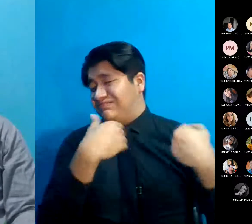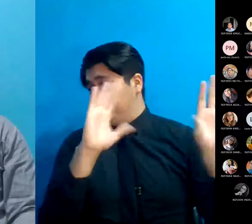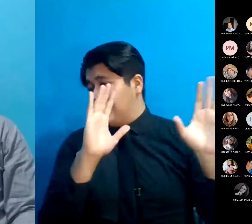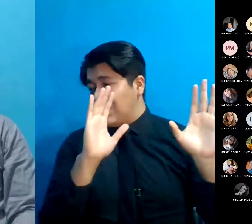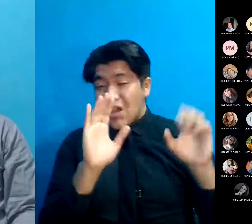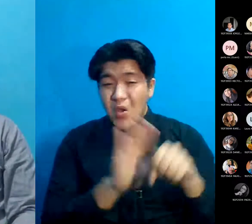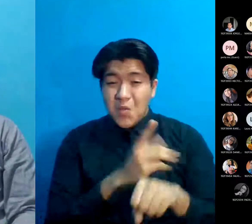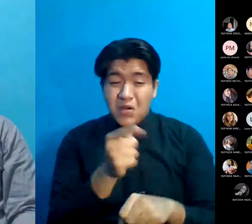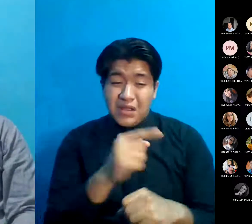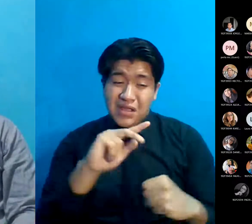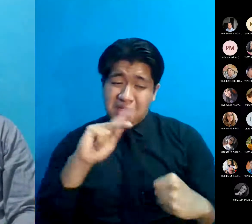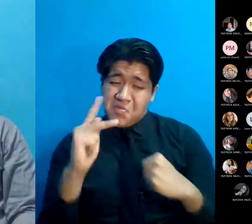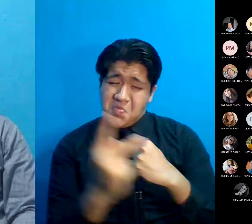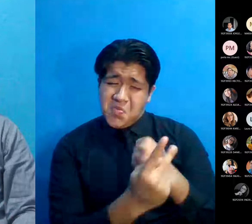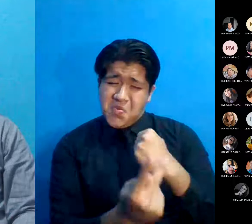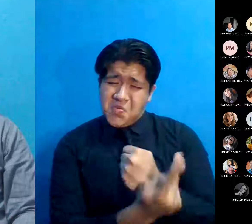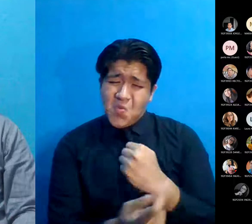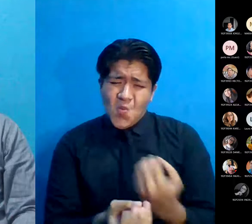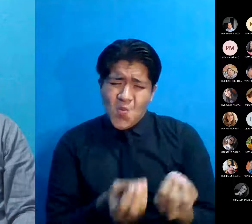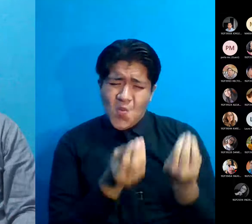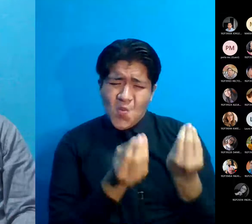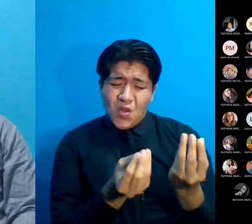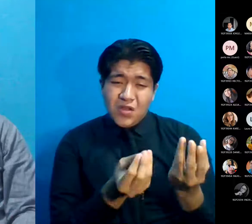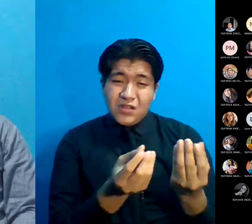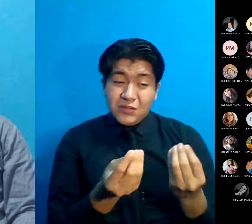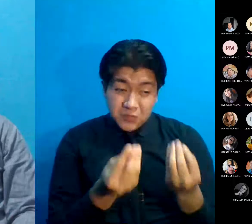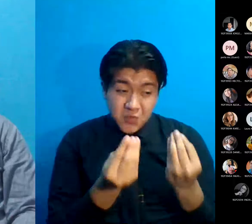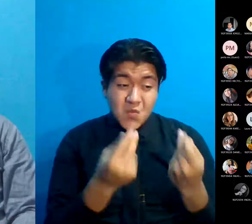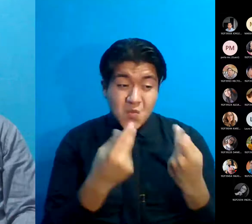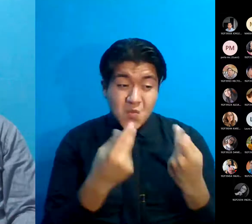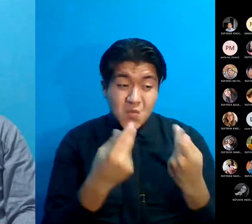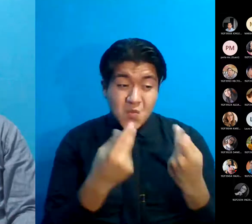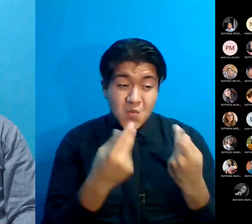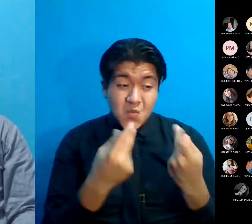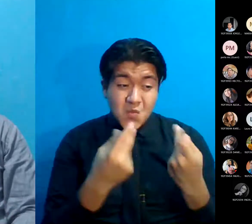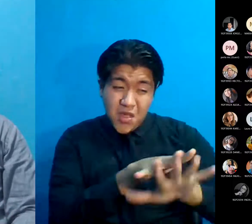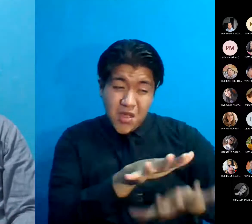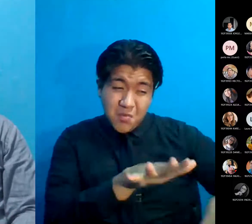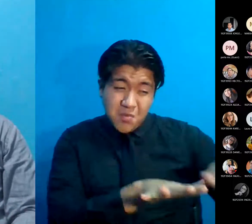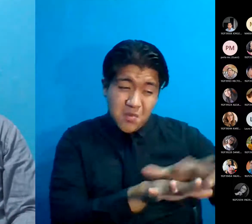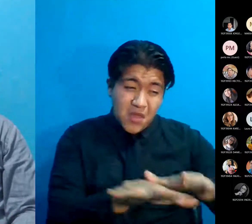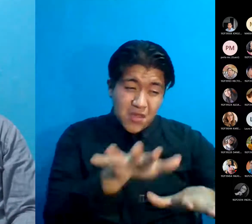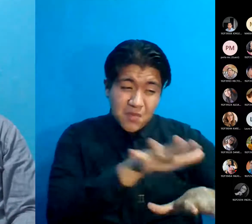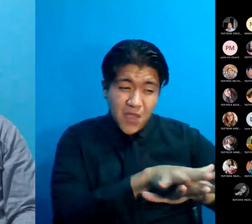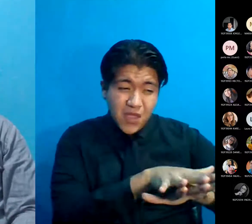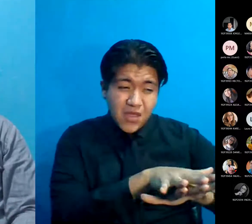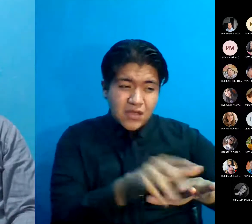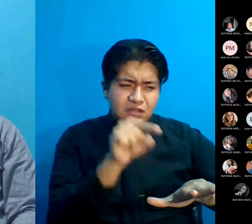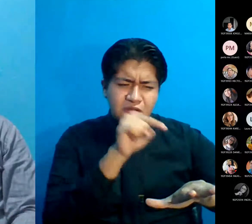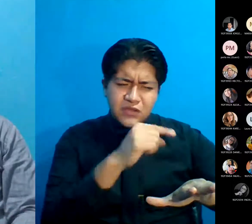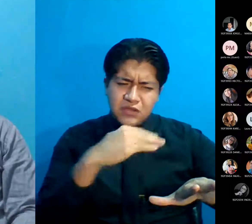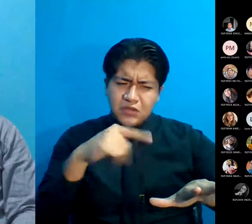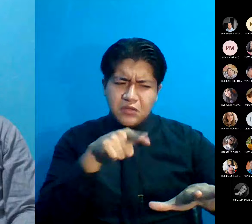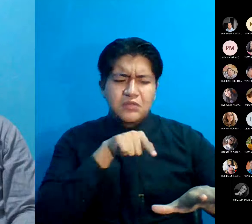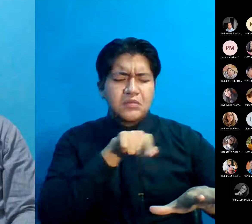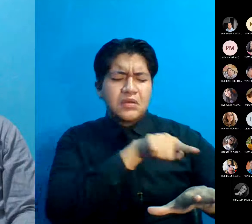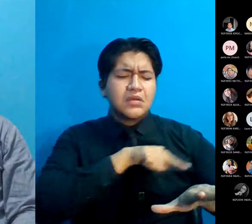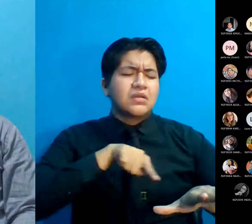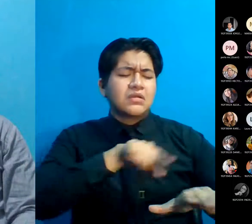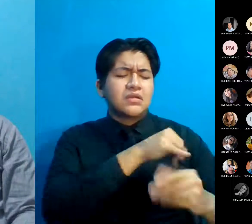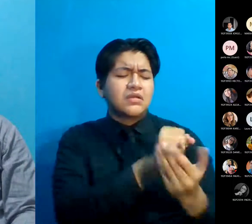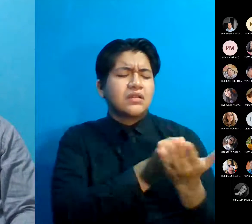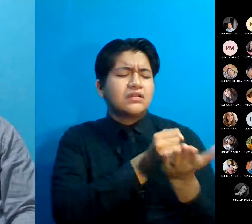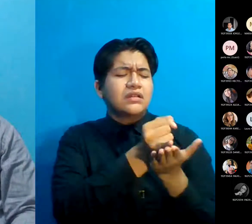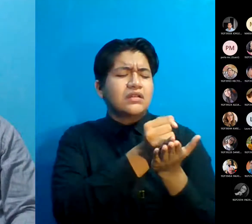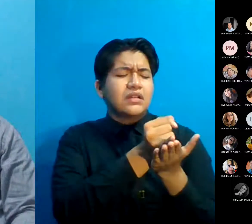países de los cuales asistieron a este congreso precisamente y decidieron que lo mejor